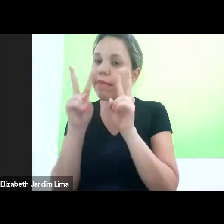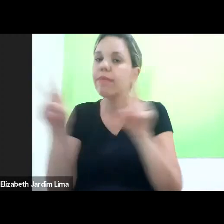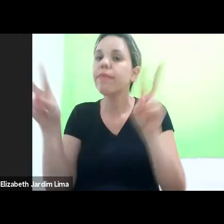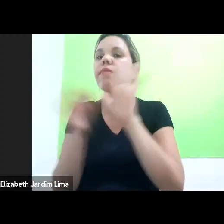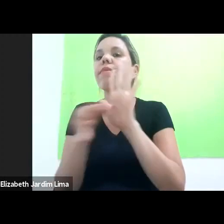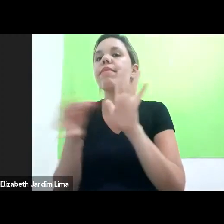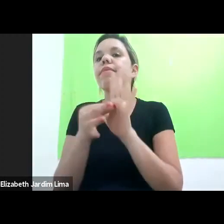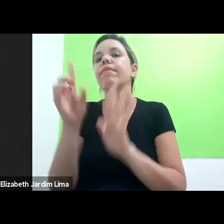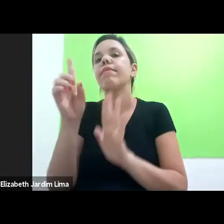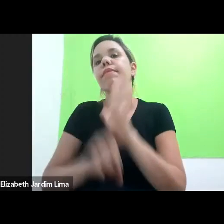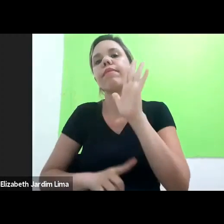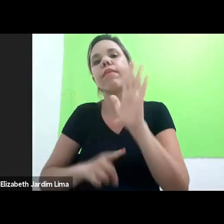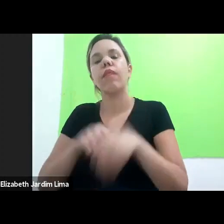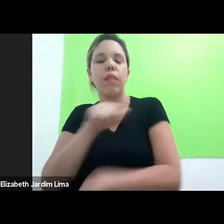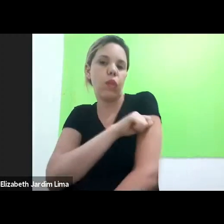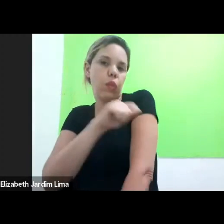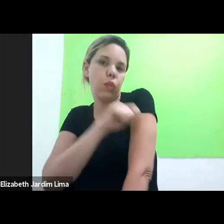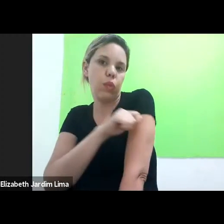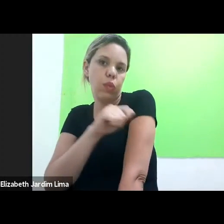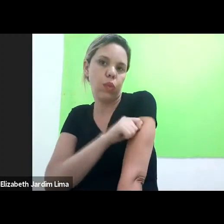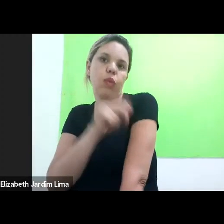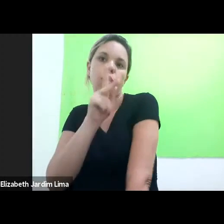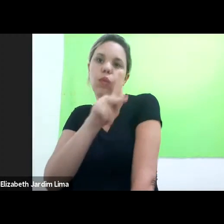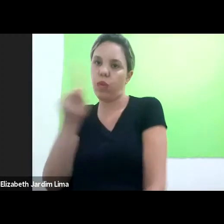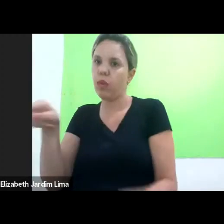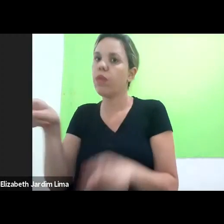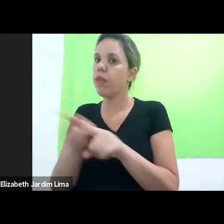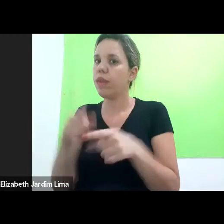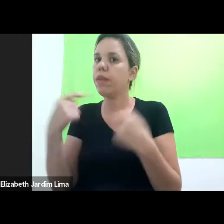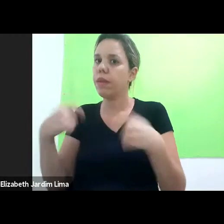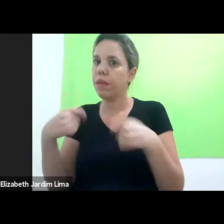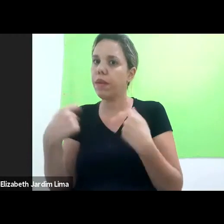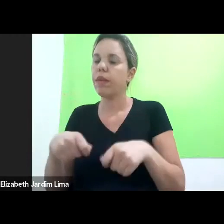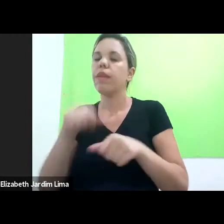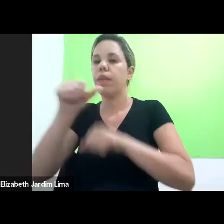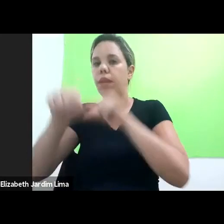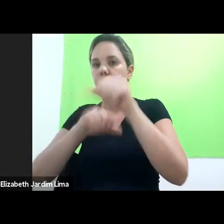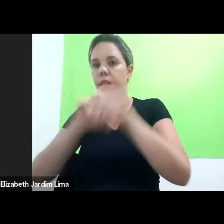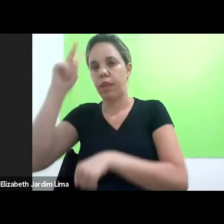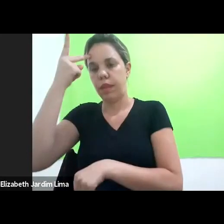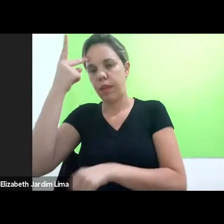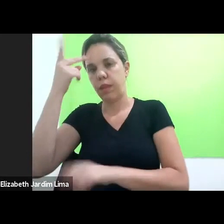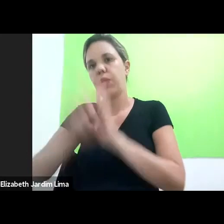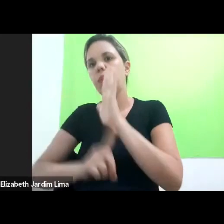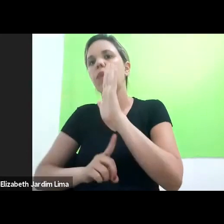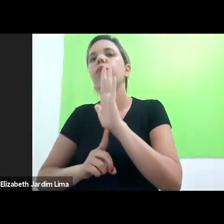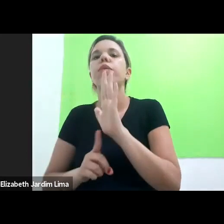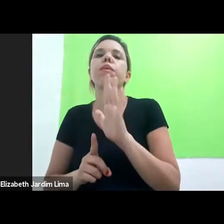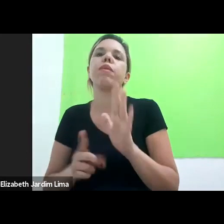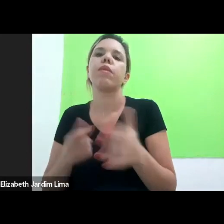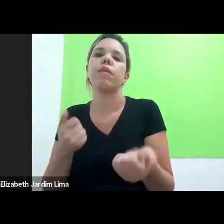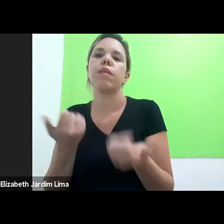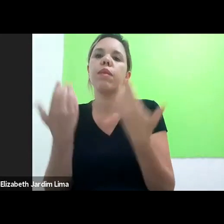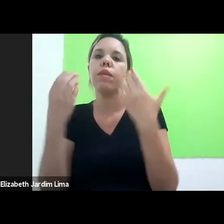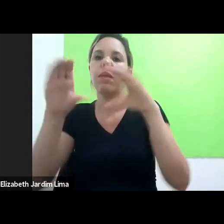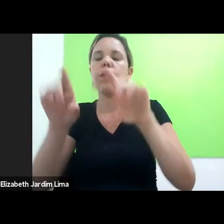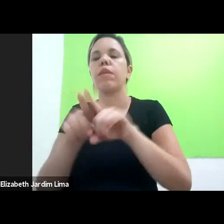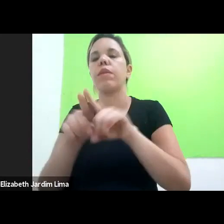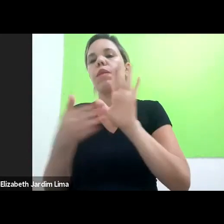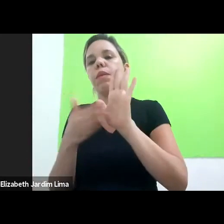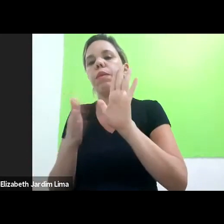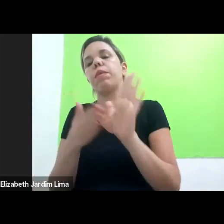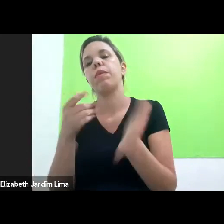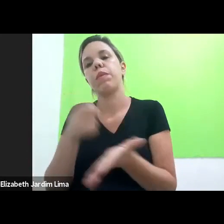tanto docentes como discentes. É preciso descolonizar esse direito que está posto e, a todo